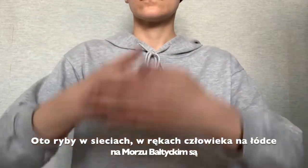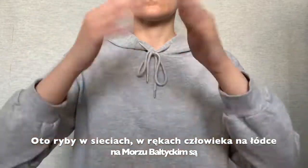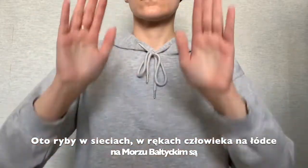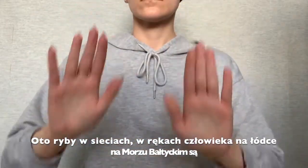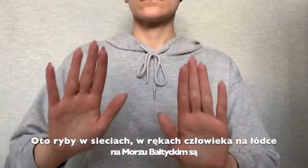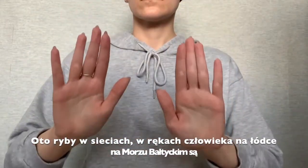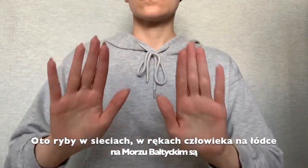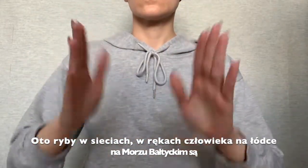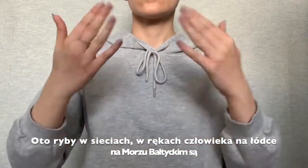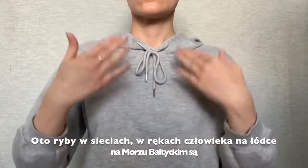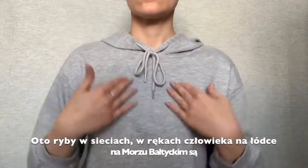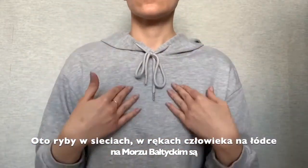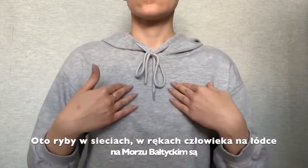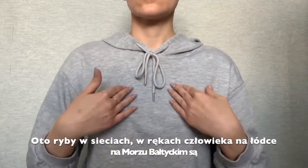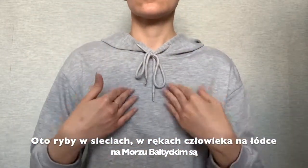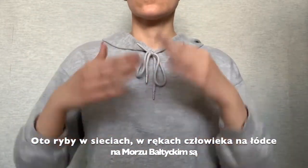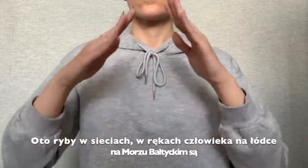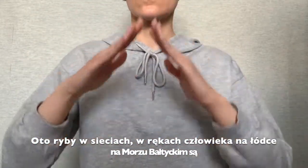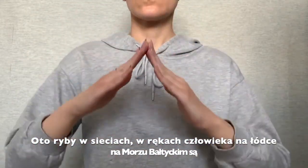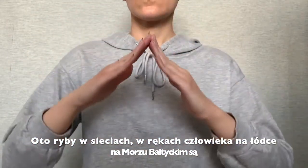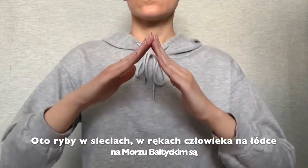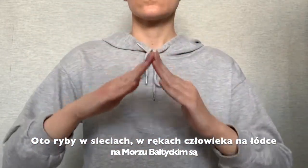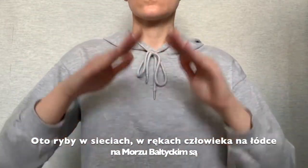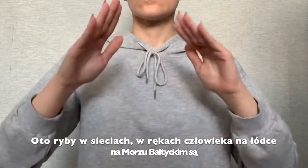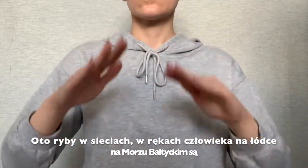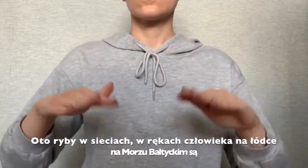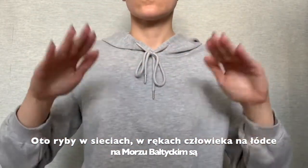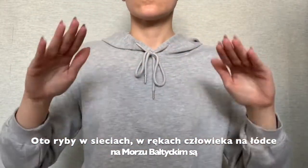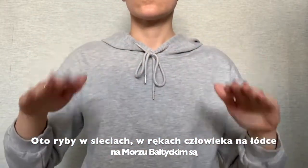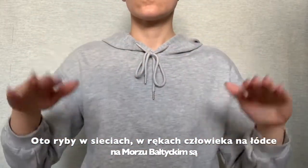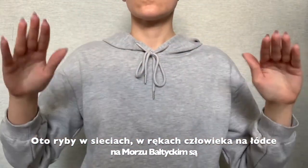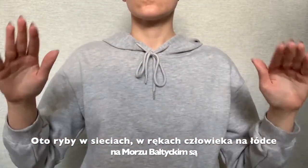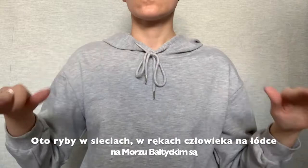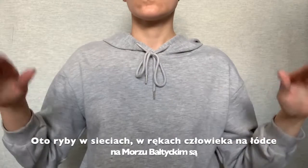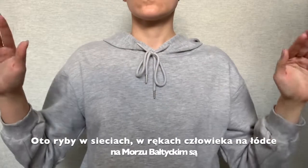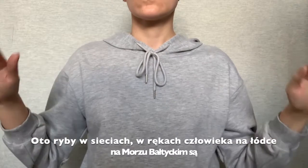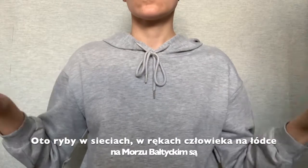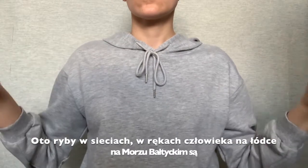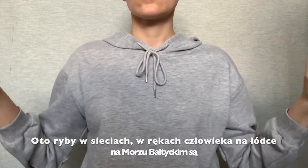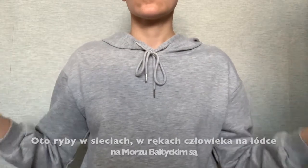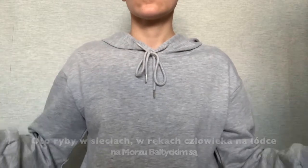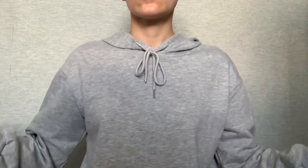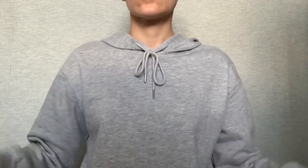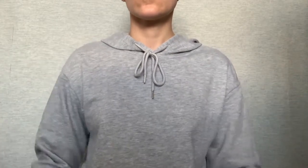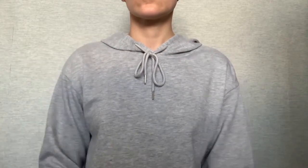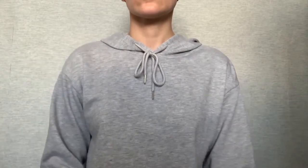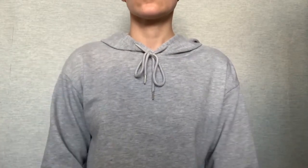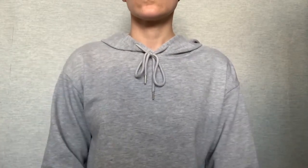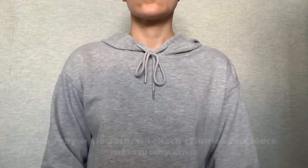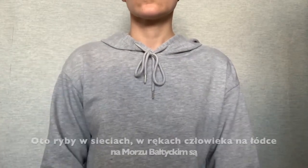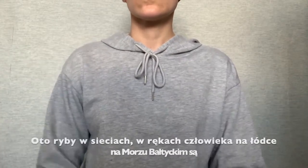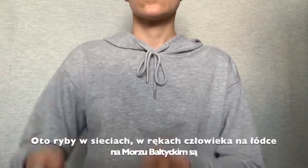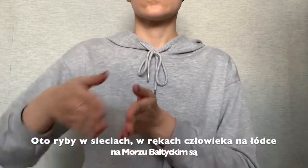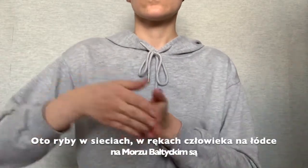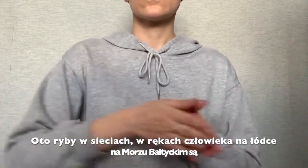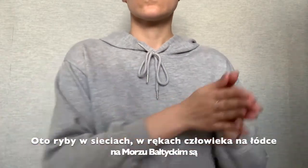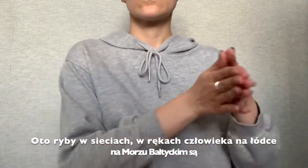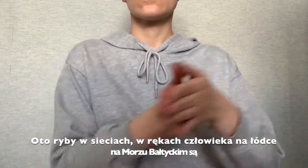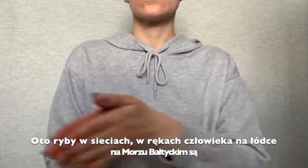sieciach w rękach człowieka na łódce na Morzu Bałtyckim są. Oto ryby